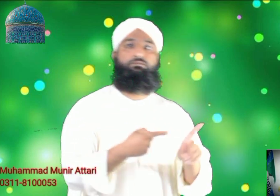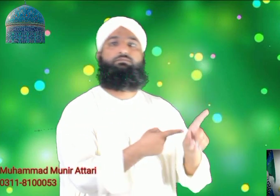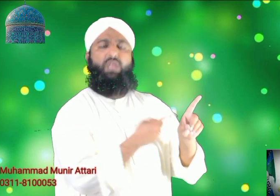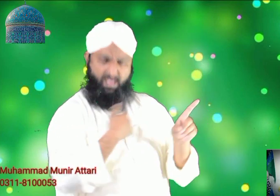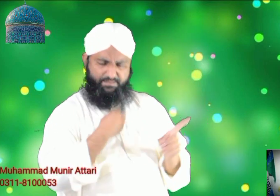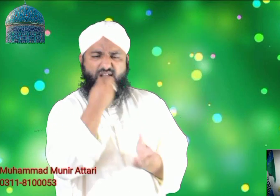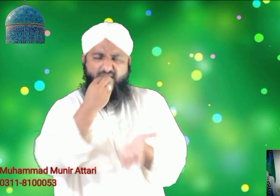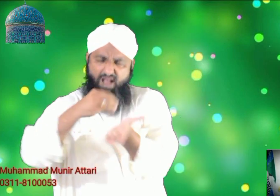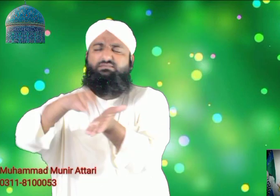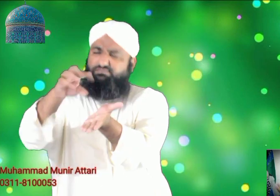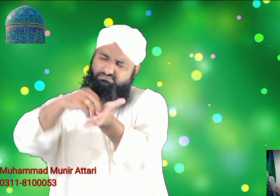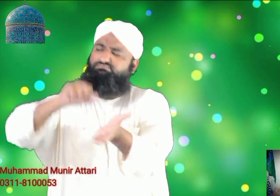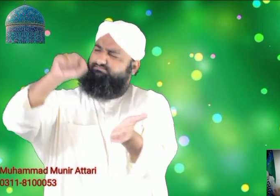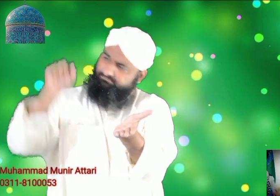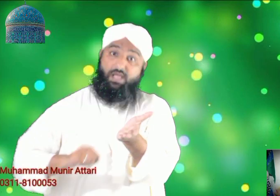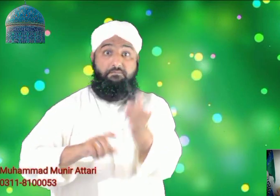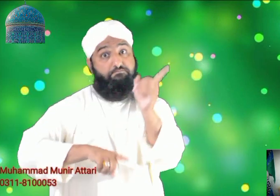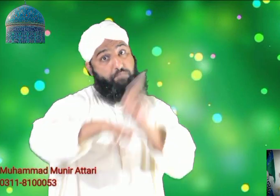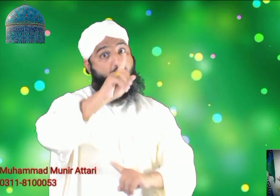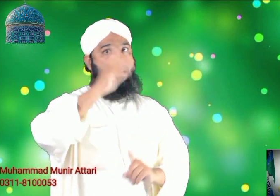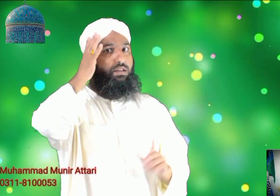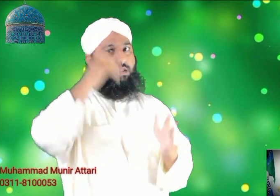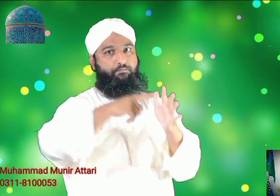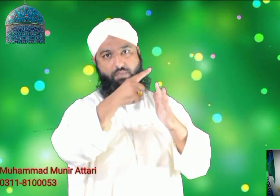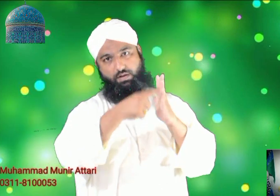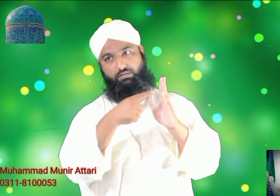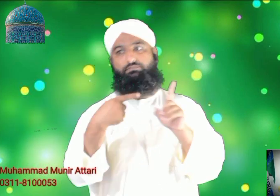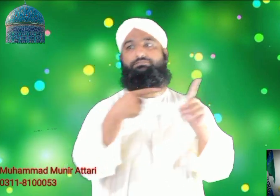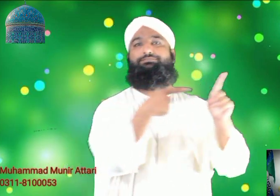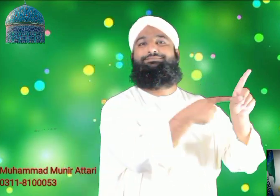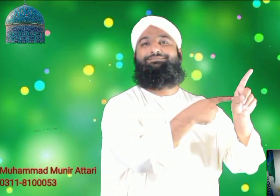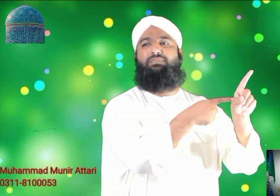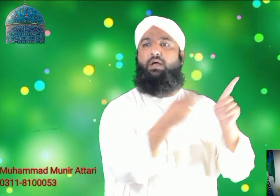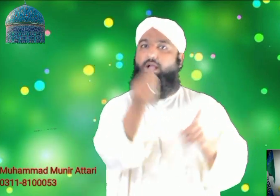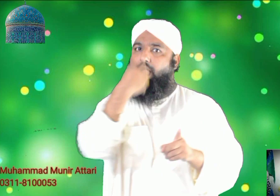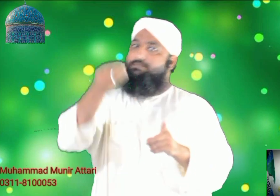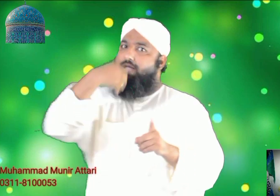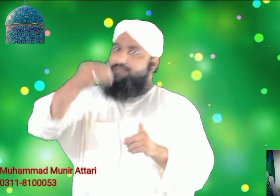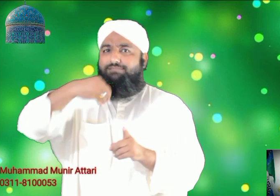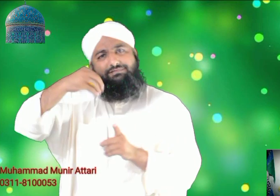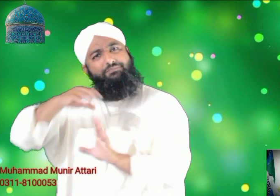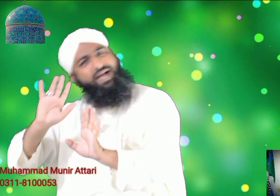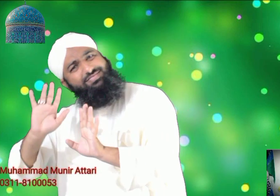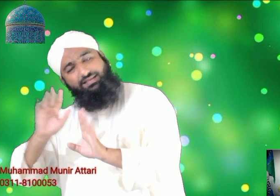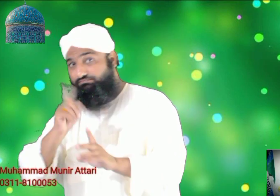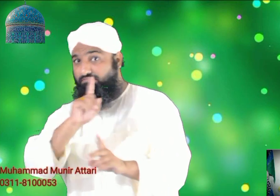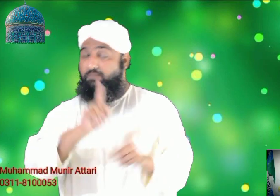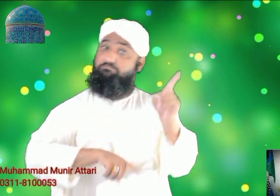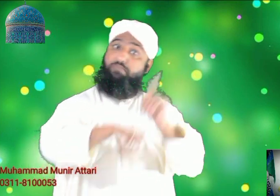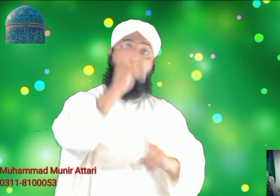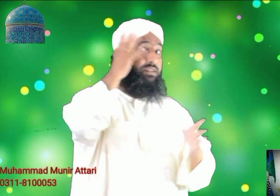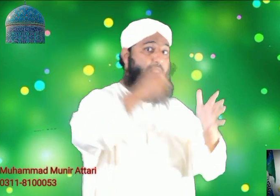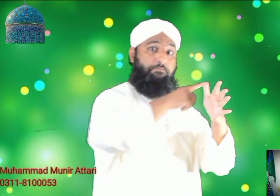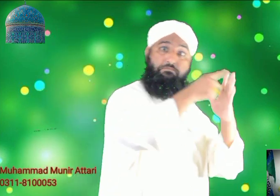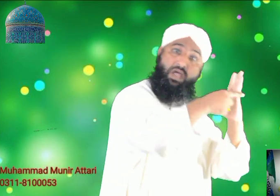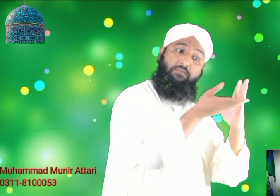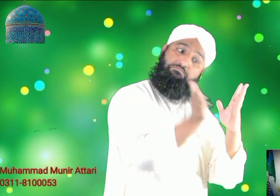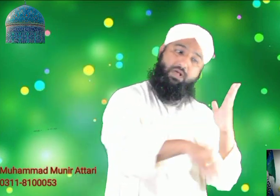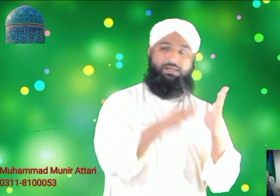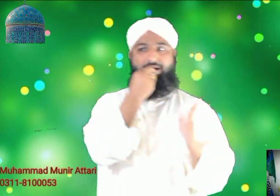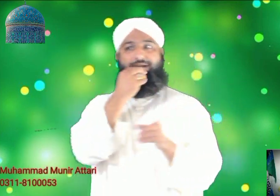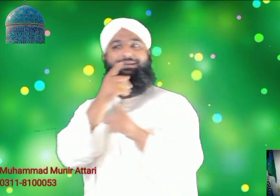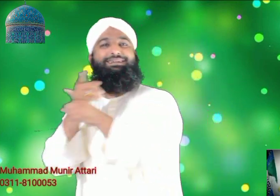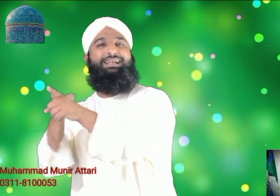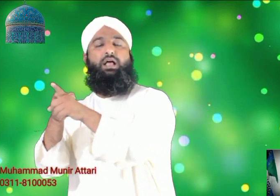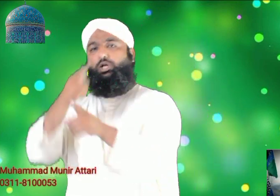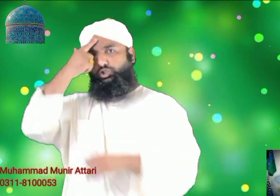ہیں بھائی، مگر پہلے نمازی ہیں. صرف نیازی بنتے ہو، نیازی کھاتے رہتے ہو. پہلے نمازی پھر نیازی. انشاءاللہ نیت کر لیں